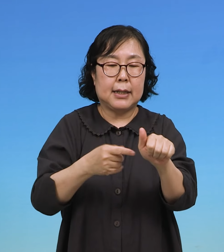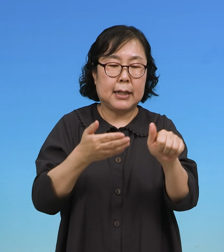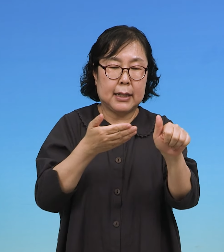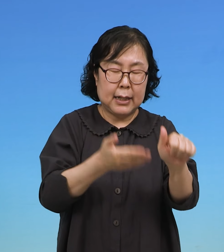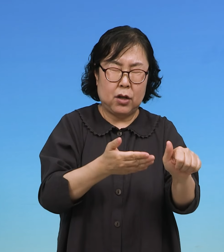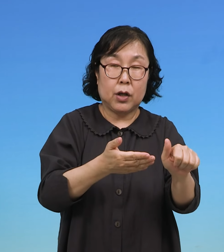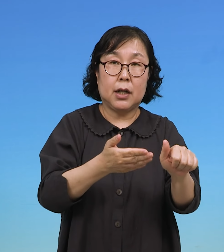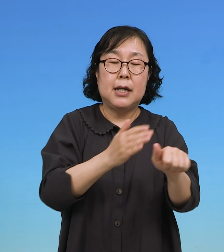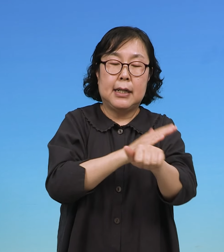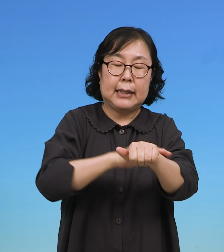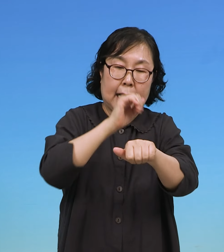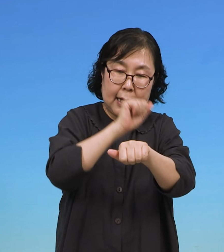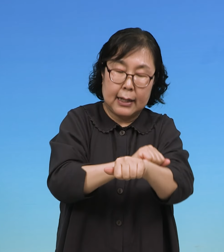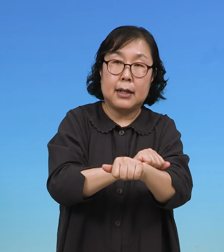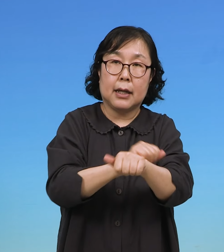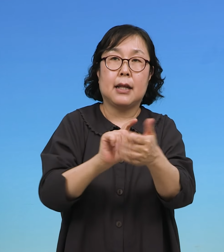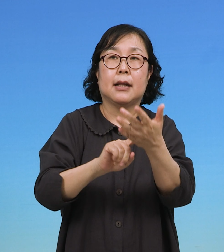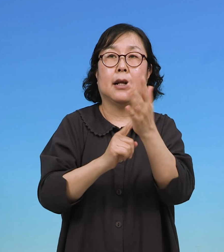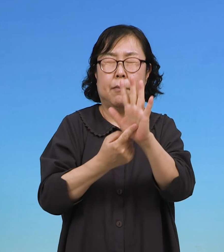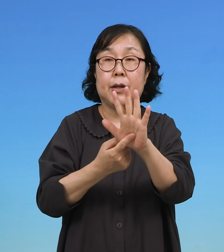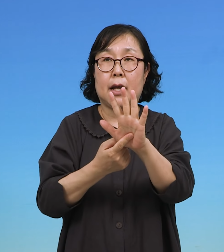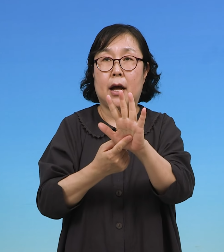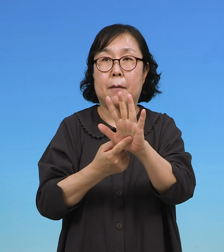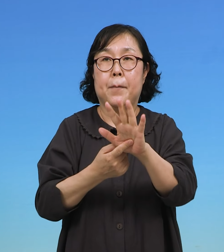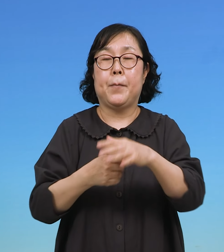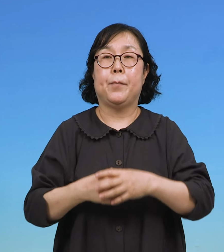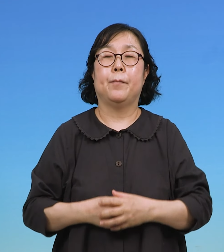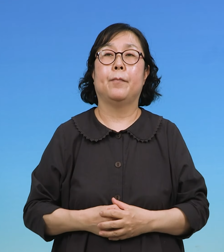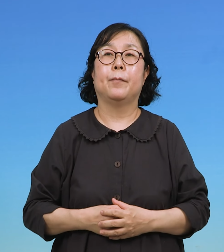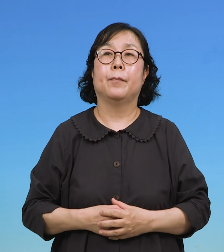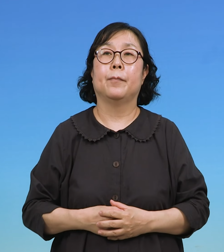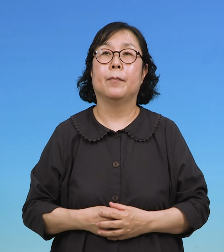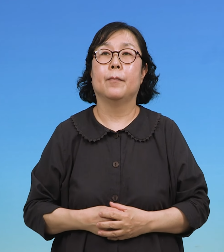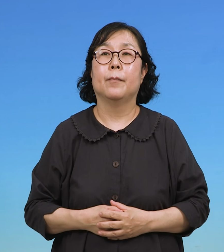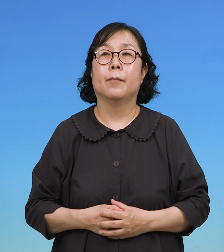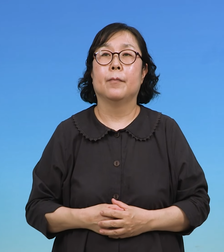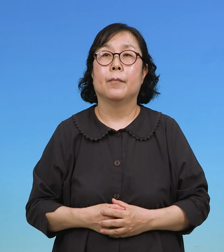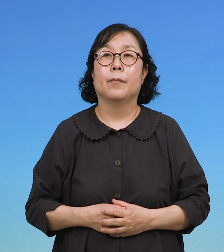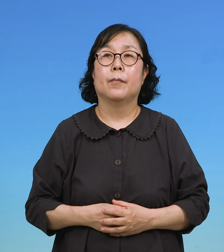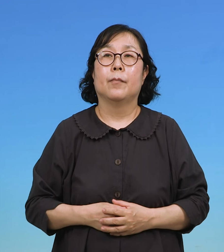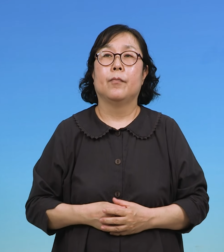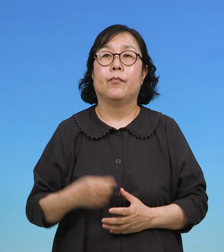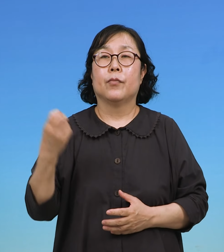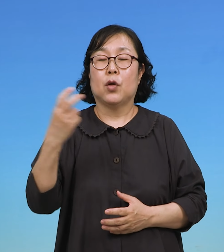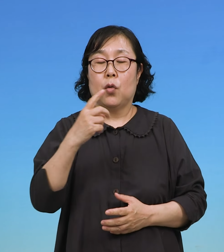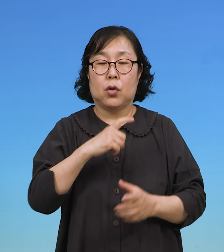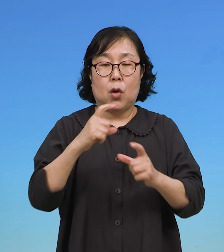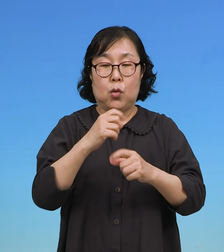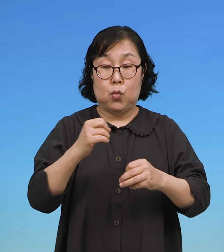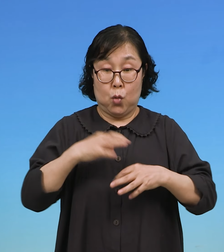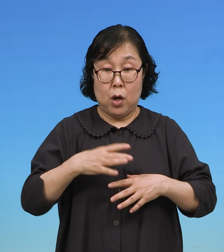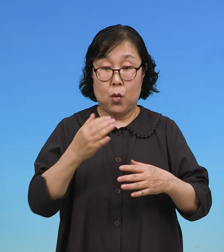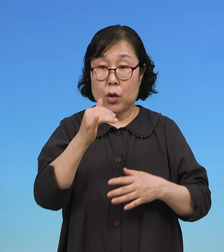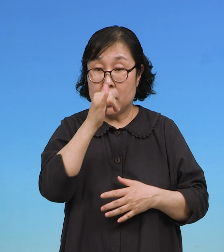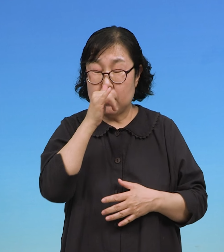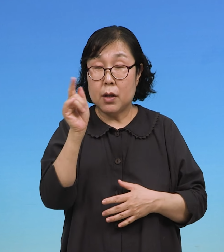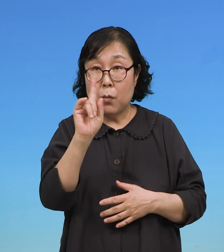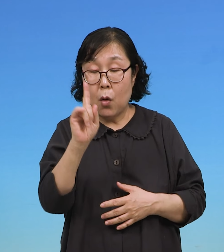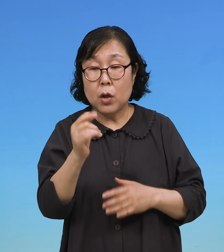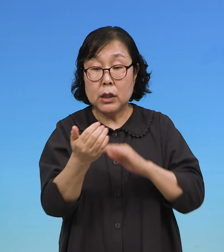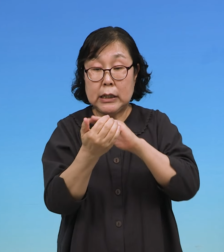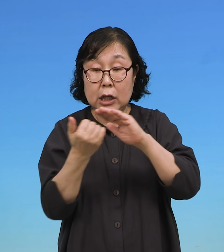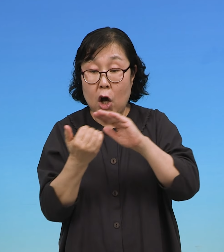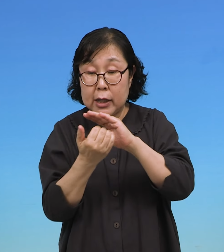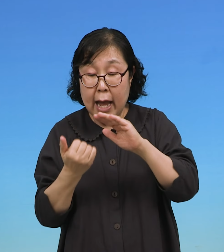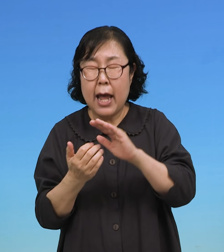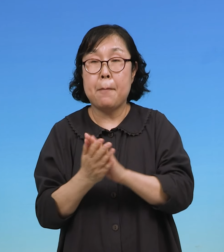나와요. 3장 2절 안에서는요. 그리고 더 놀라운 게 바로